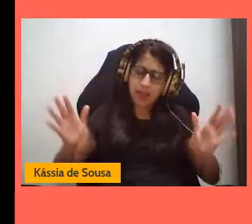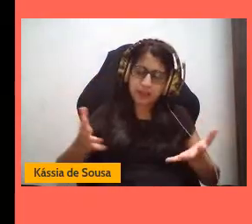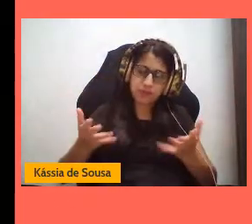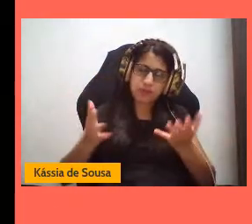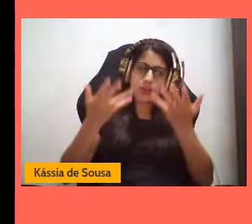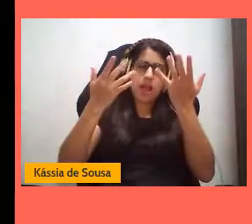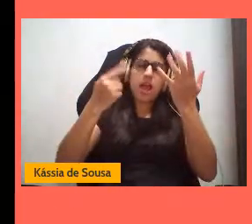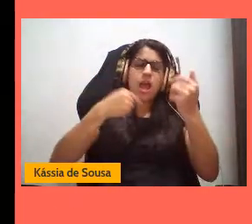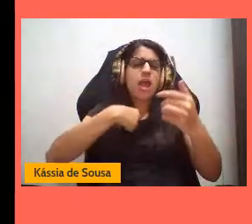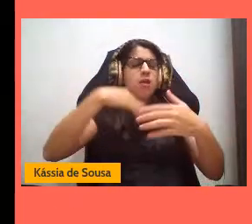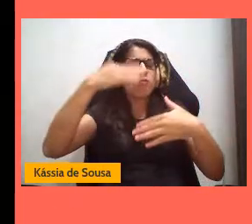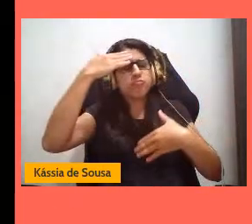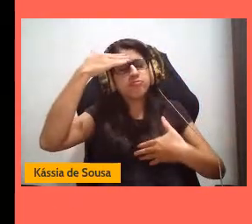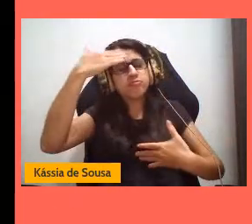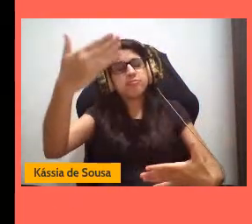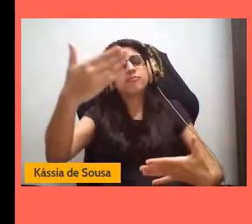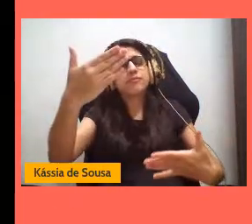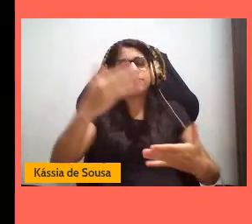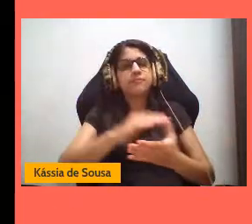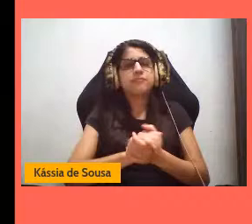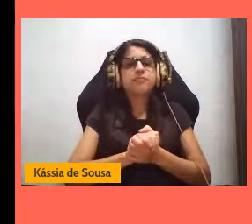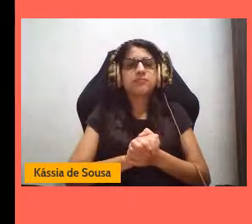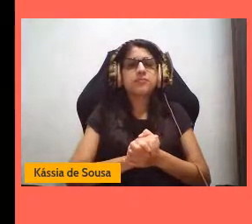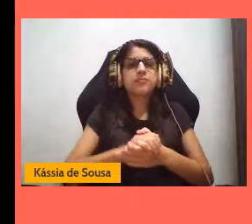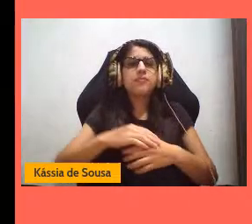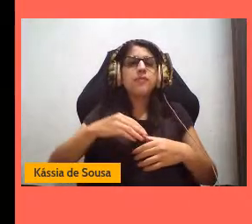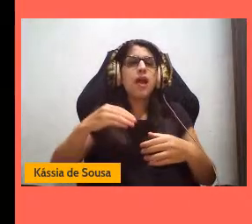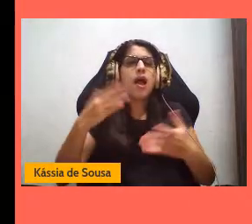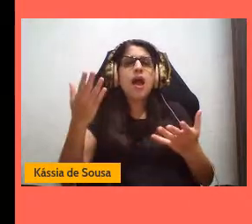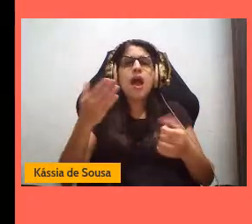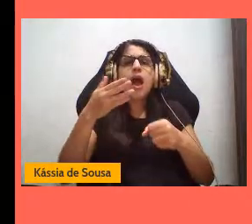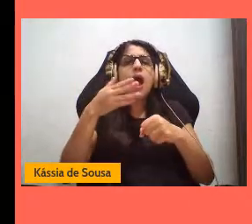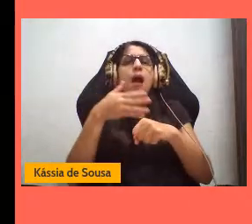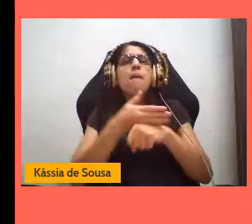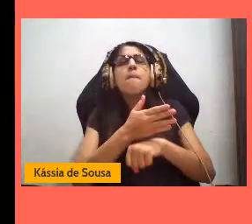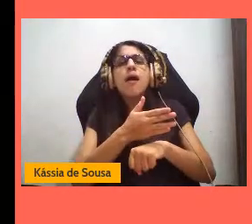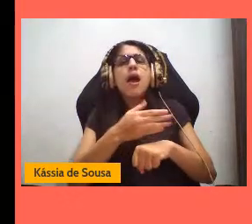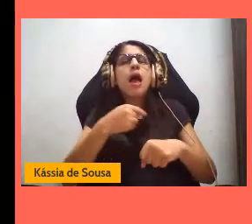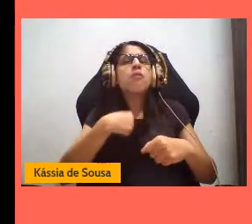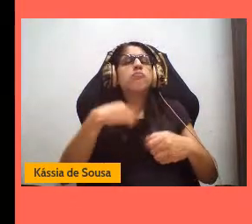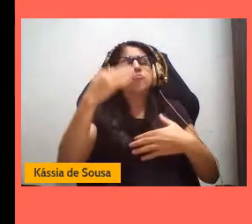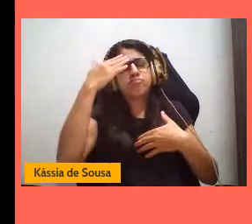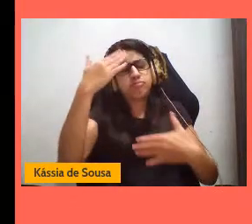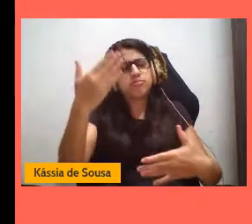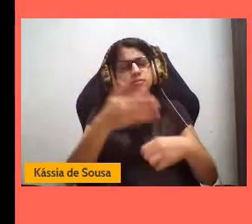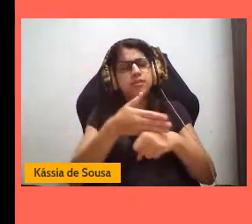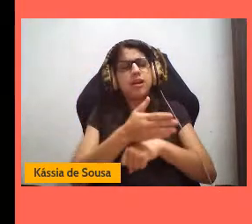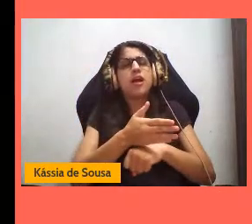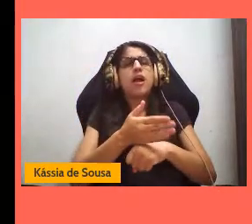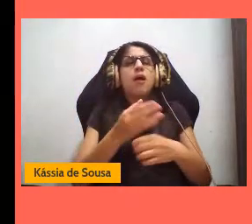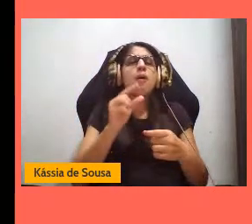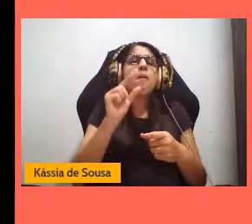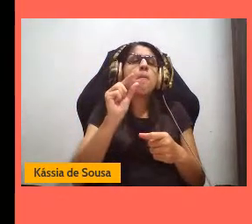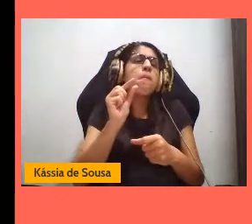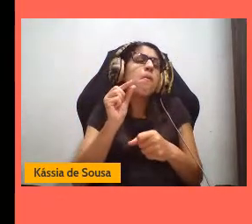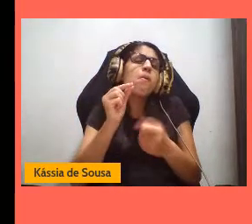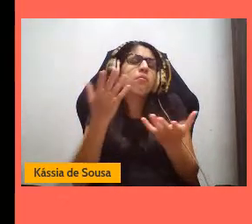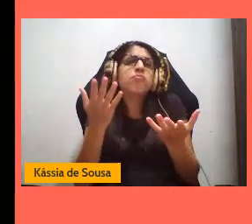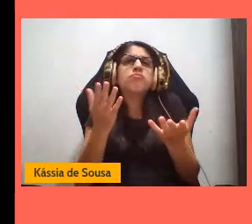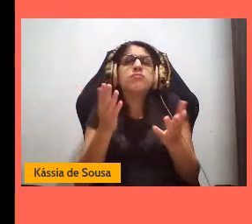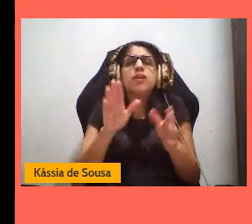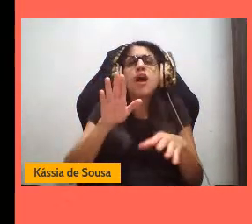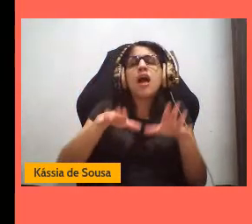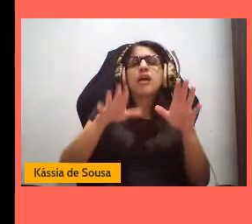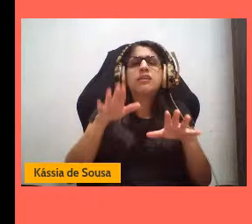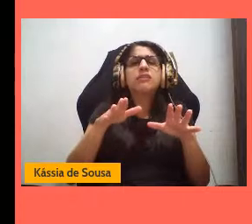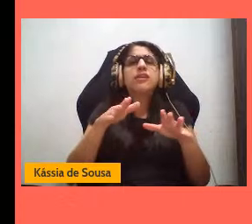tenho a agradecer a oportunidade, de, mesmo em poucos momentos que eu participei com vocês, de perceber esse movimento e de